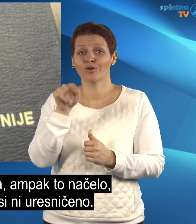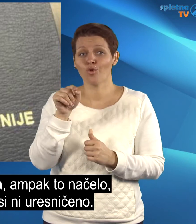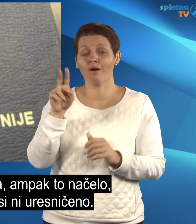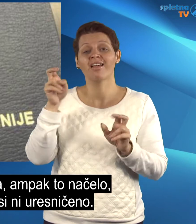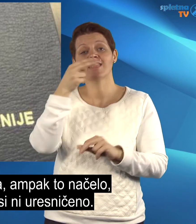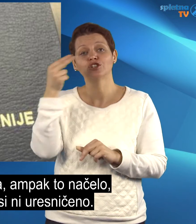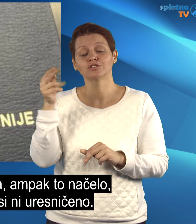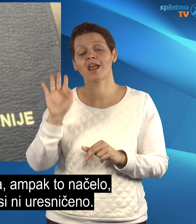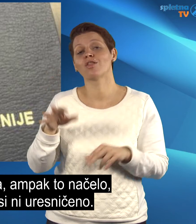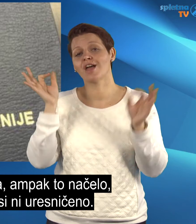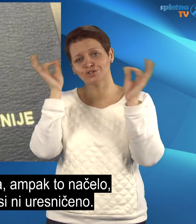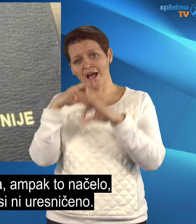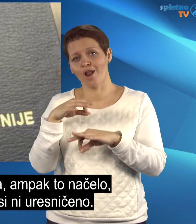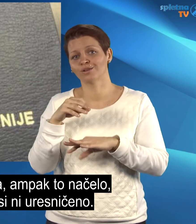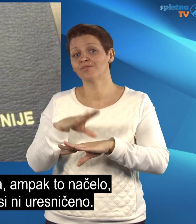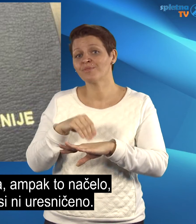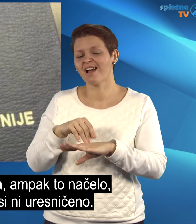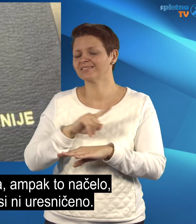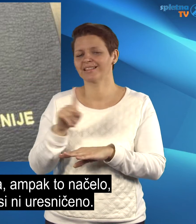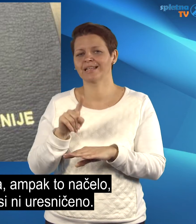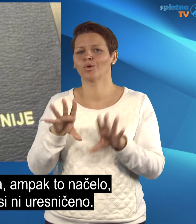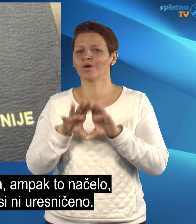na žalost, v praksi ni uresničeno.